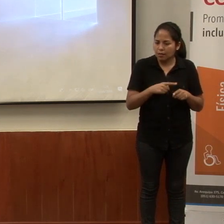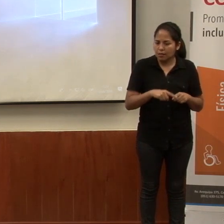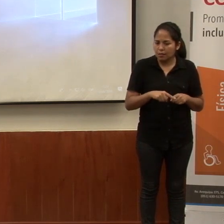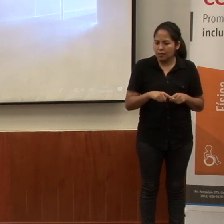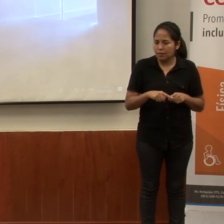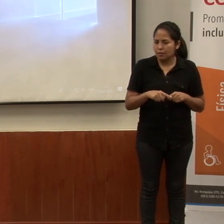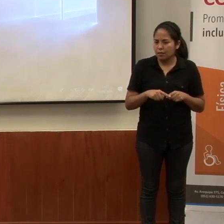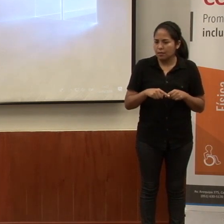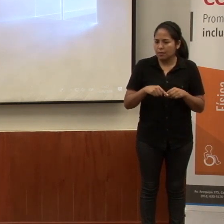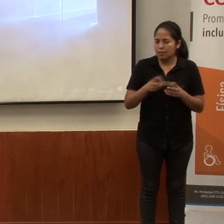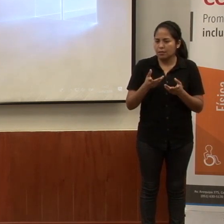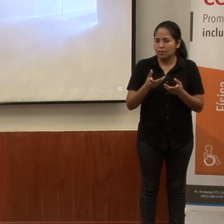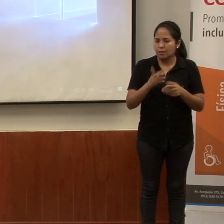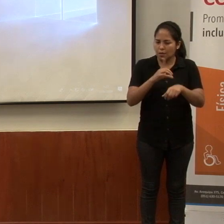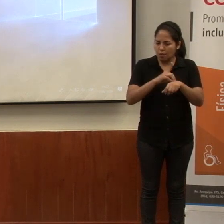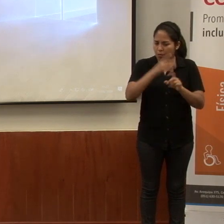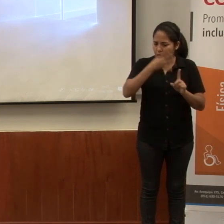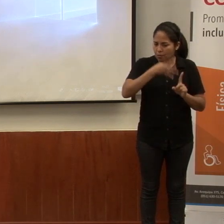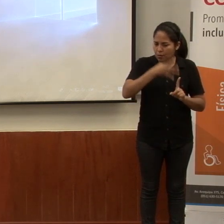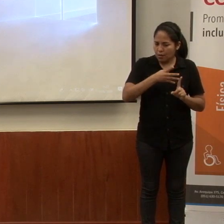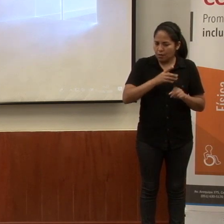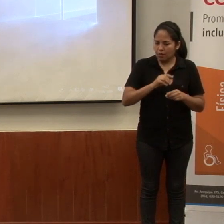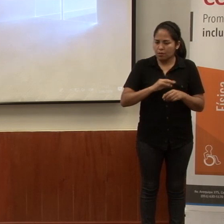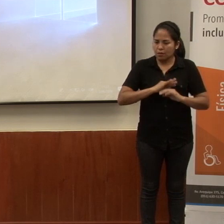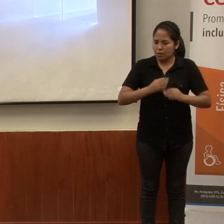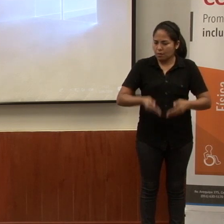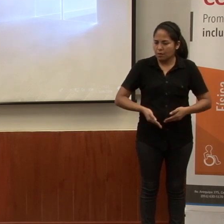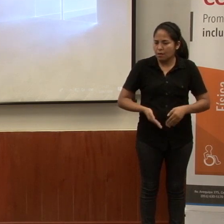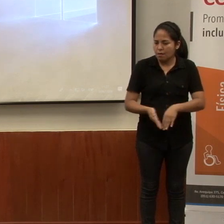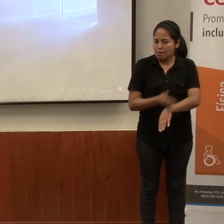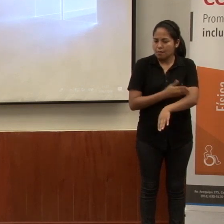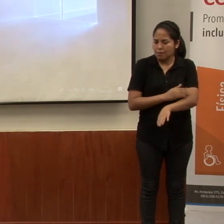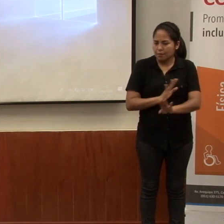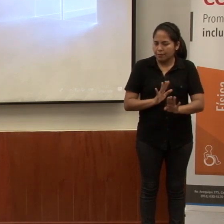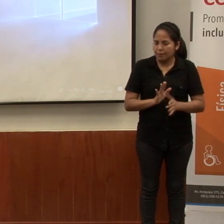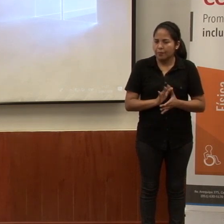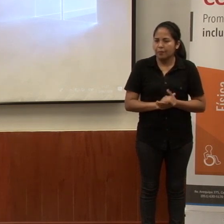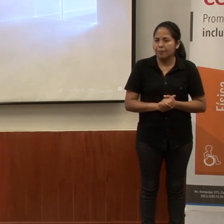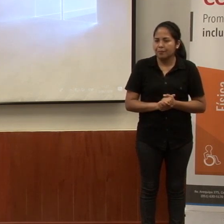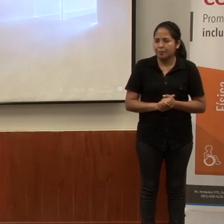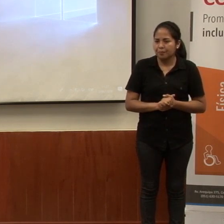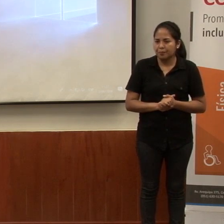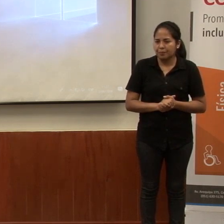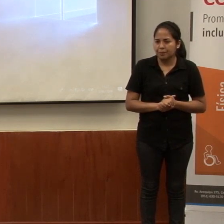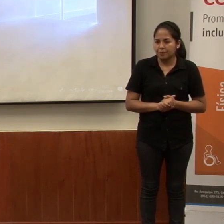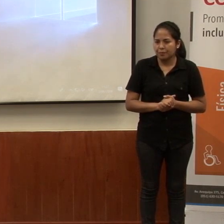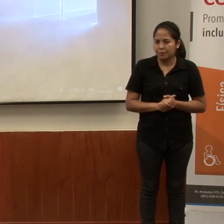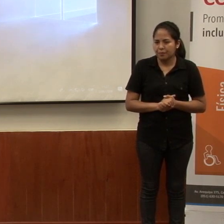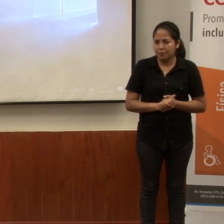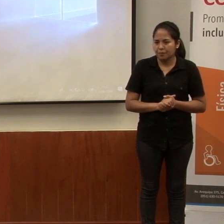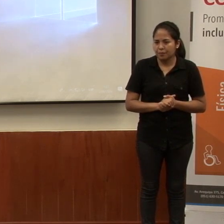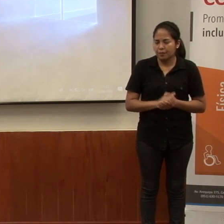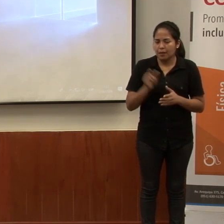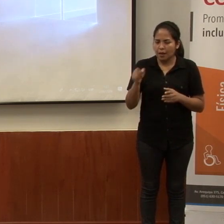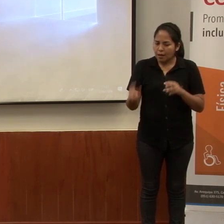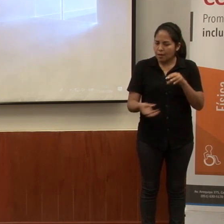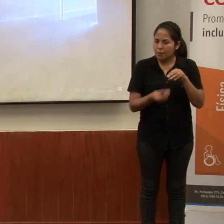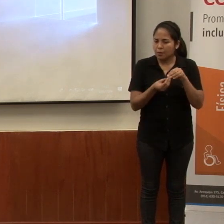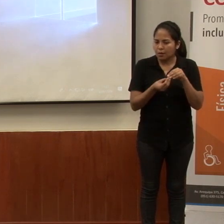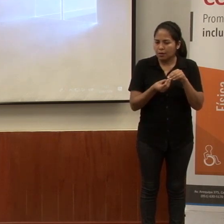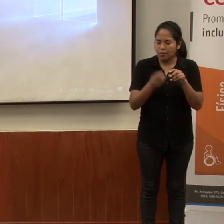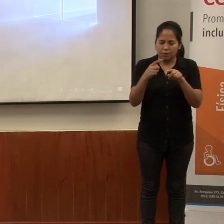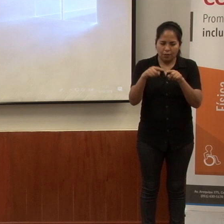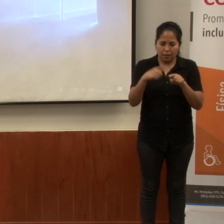de 32, 1 a término, que es sinónimo de microcefalia. Al cual le hemos agregado